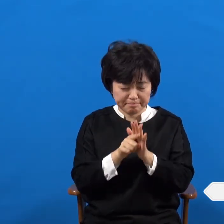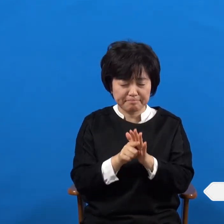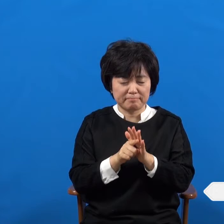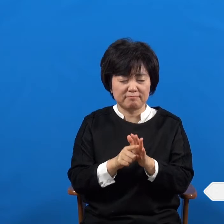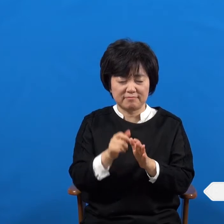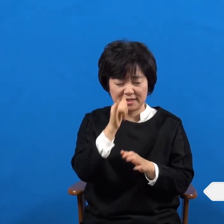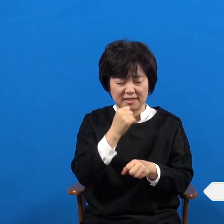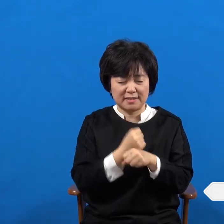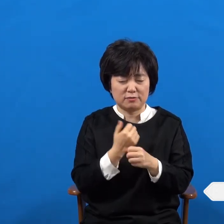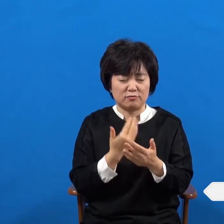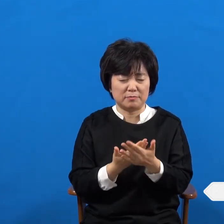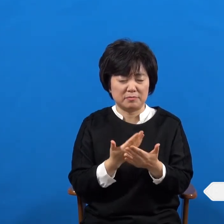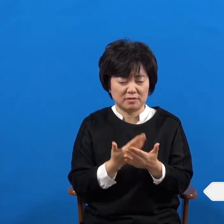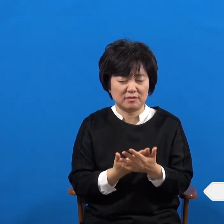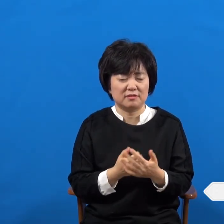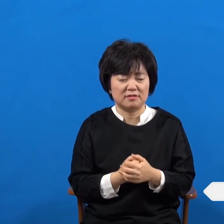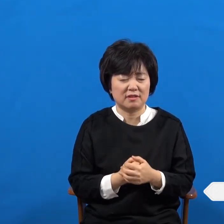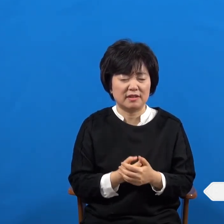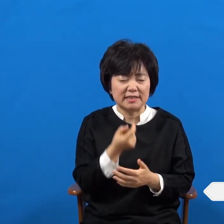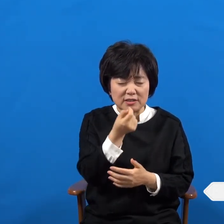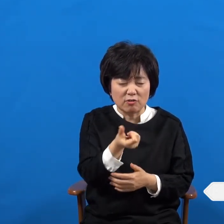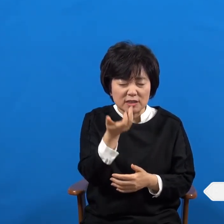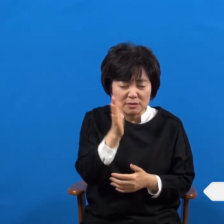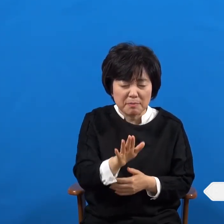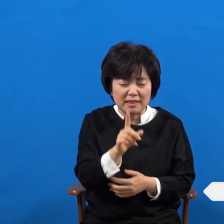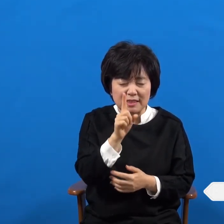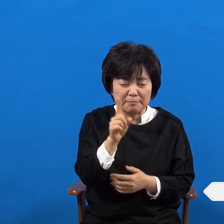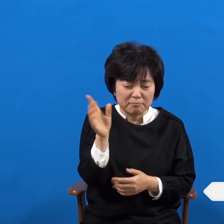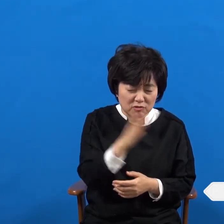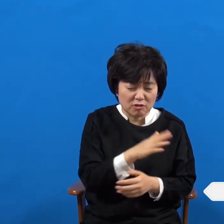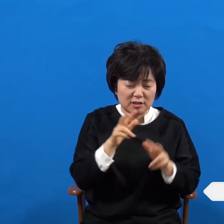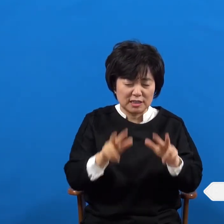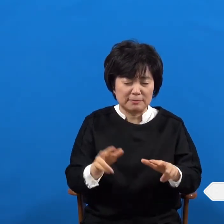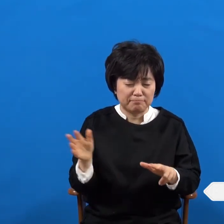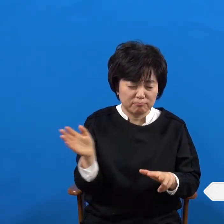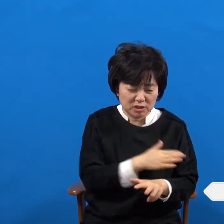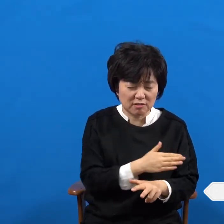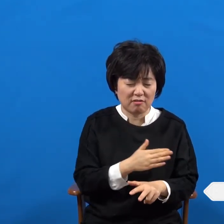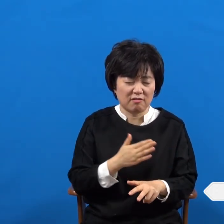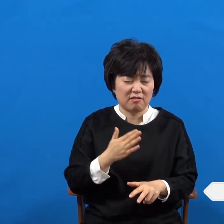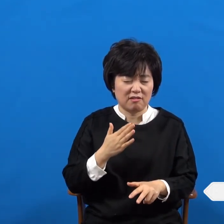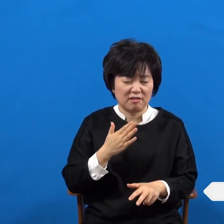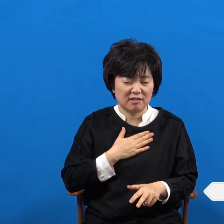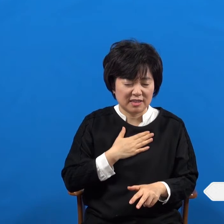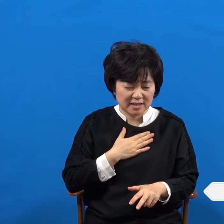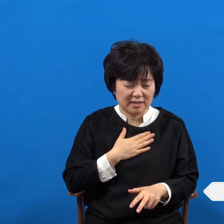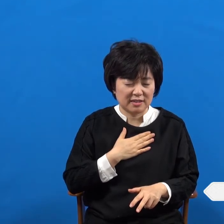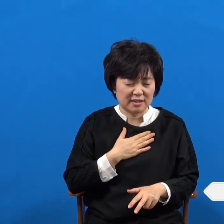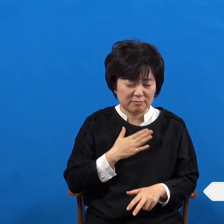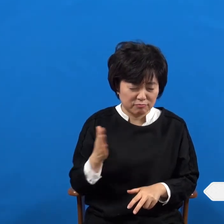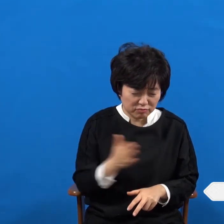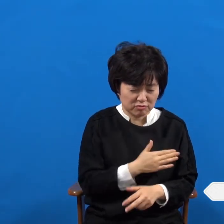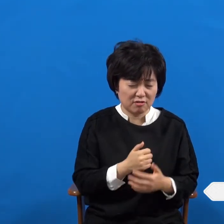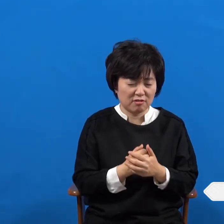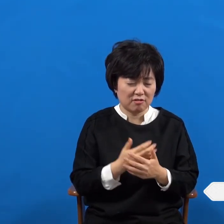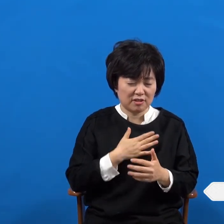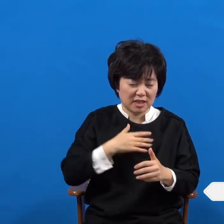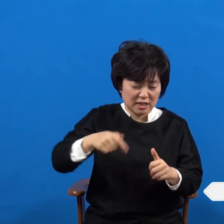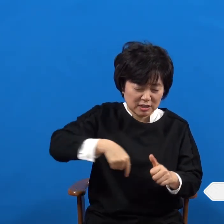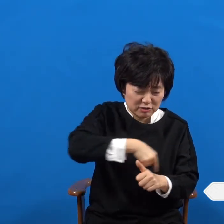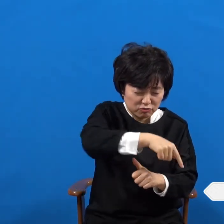원합니다. 적지만 하나부터, 지금부터, 내부터, 그리고 우리